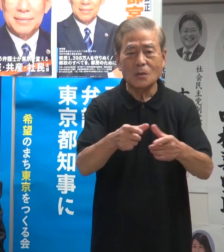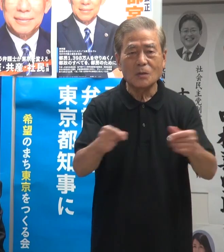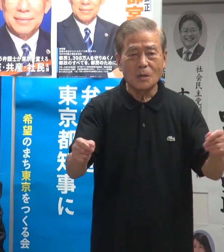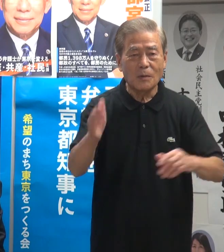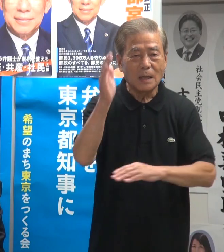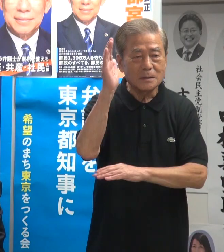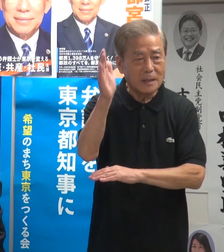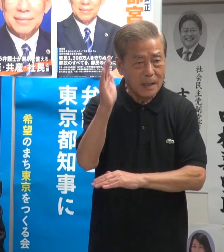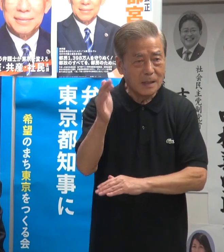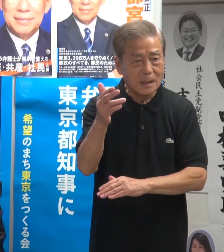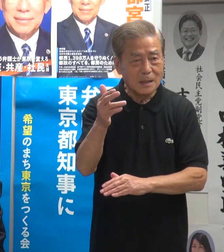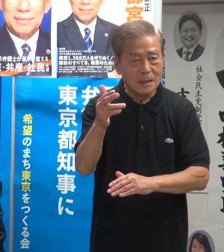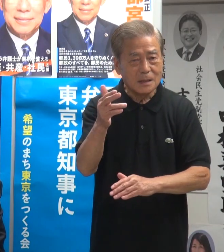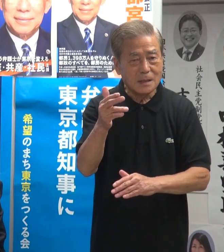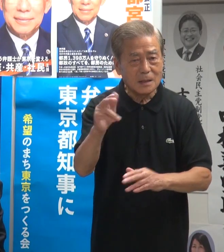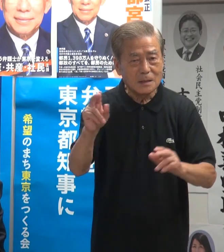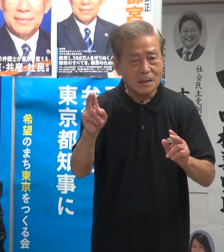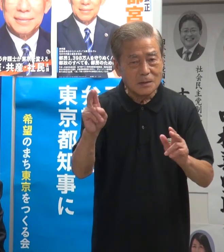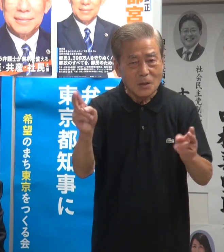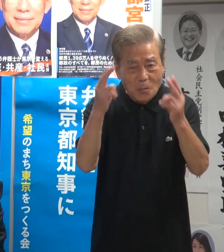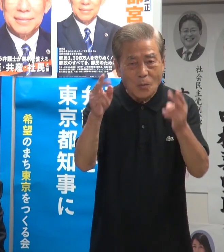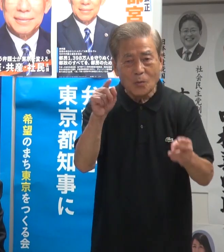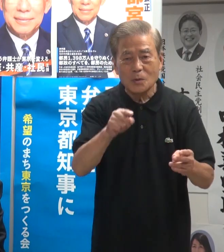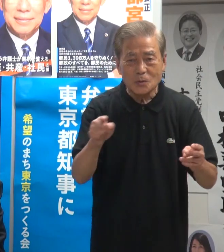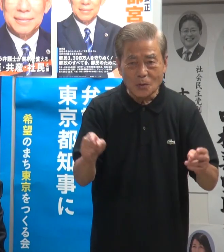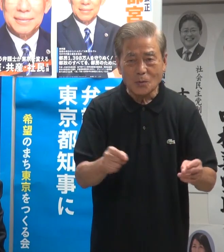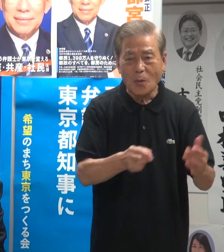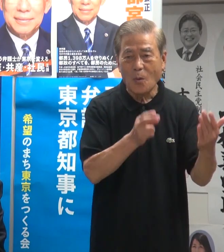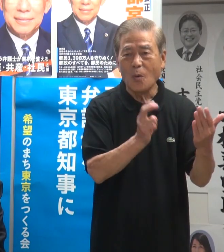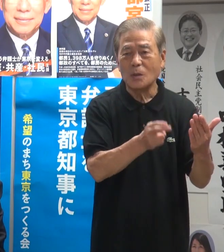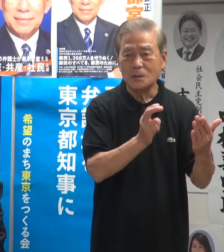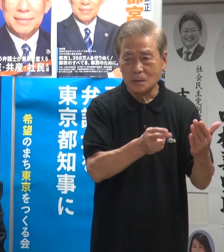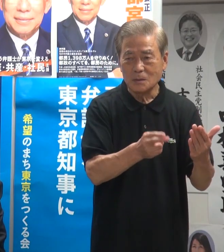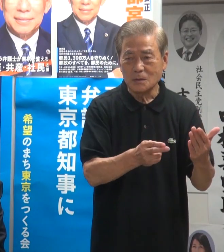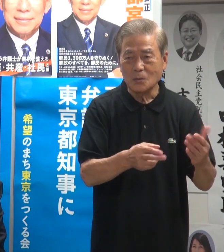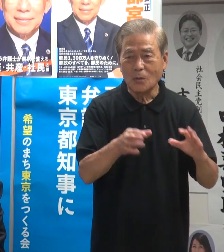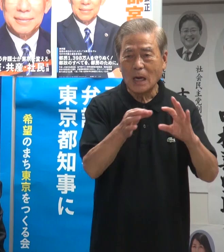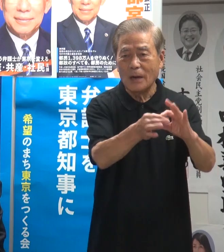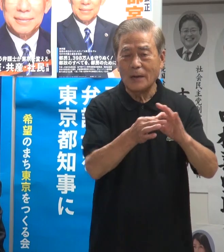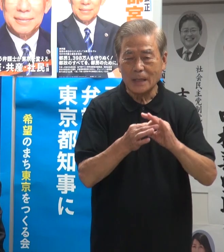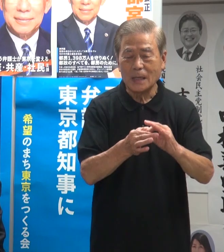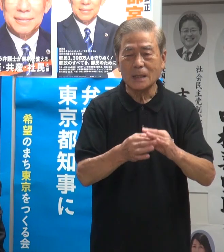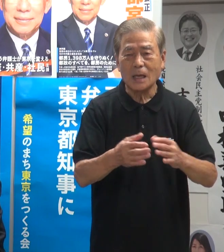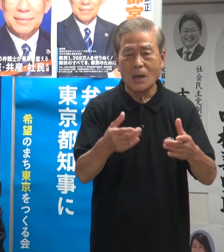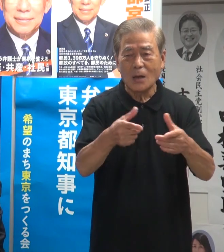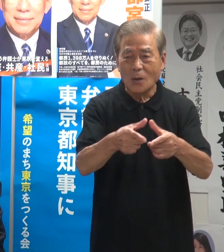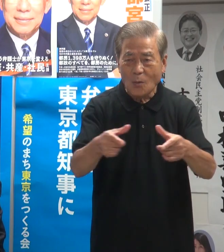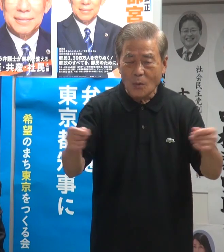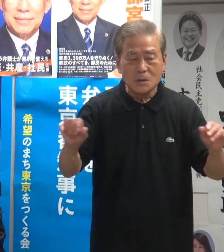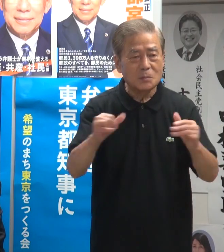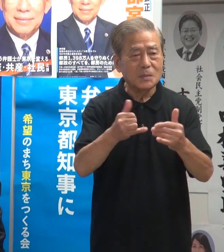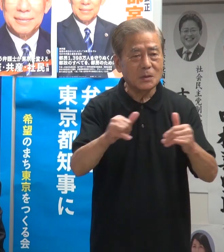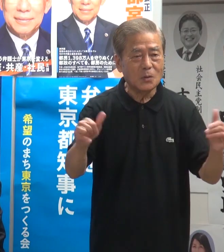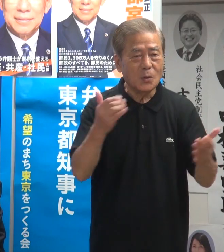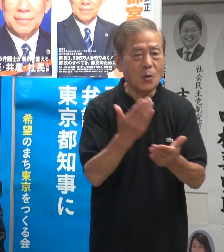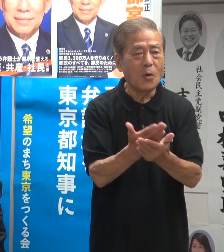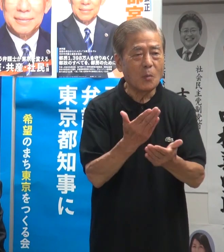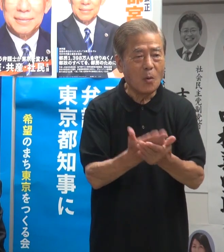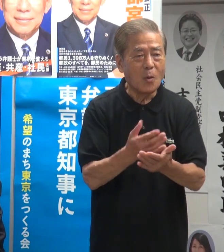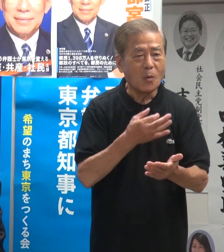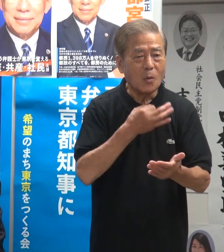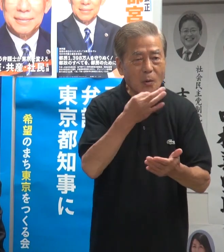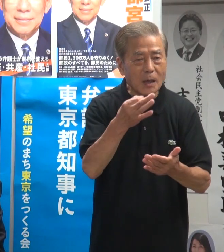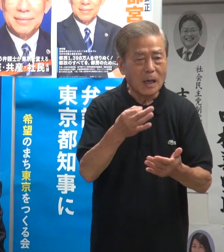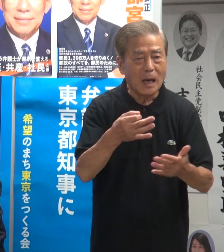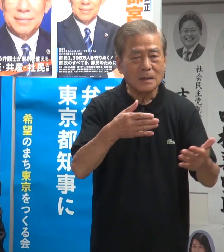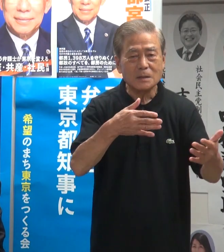。乖離があると思いますね。だからそこが国民の声がなかなか伝わらない一つの要素にもなってんじゃないかなと。と